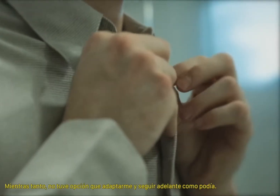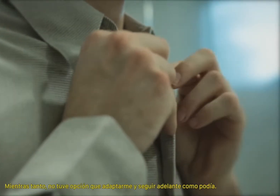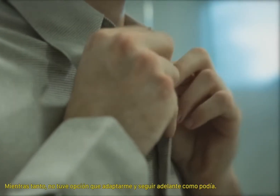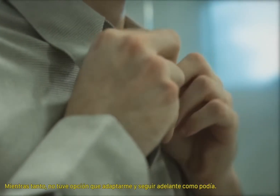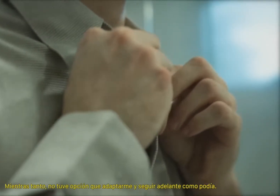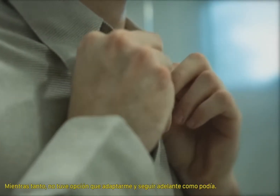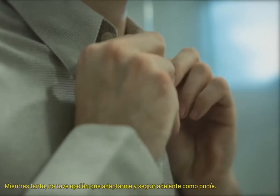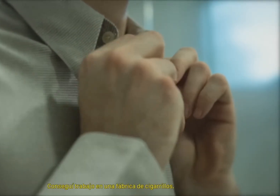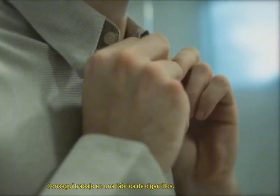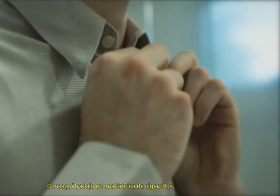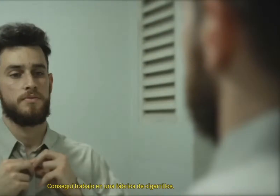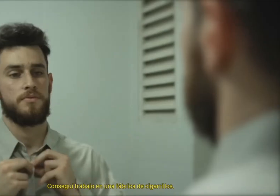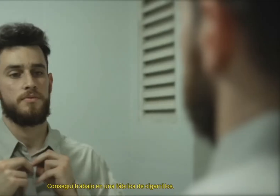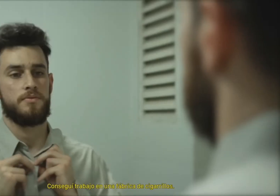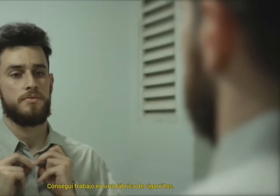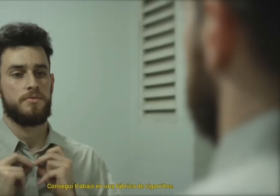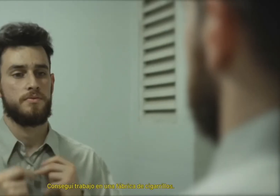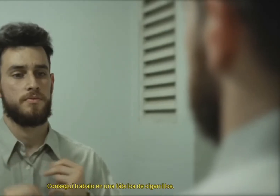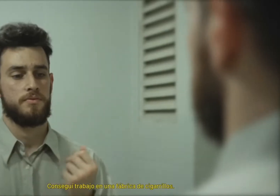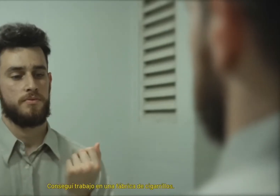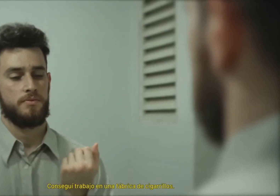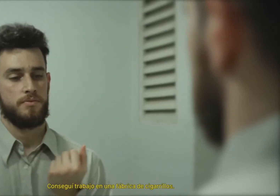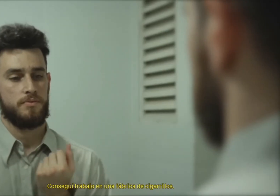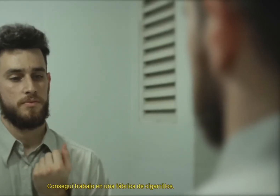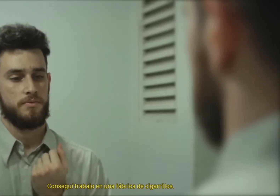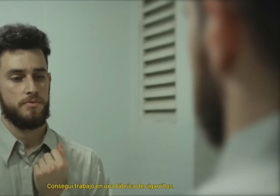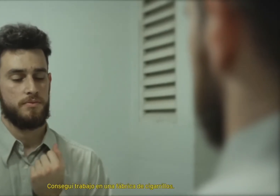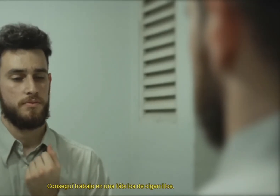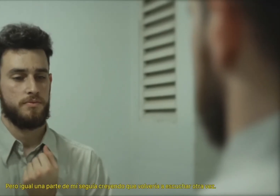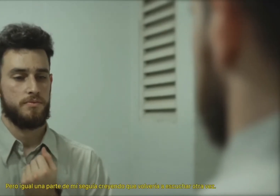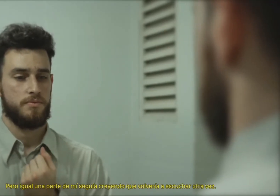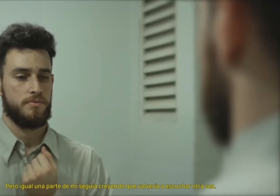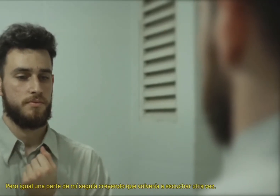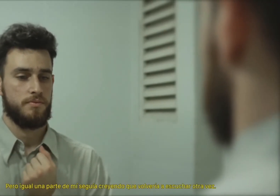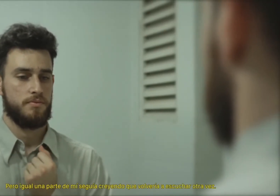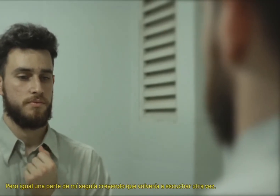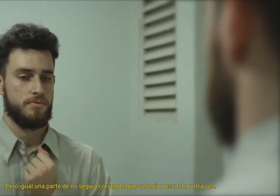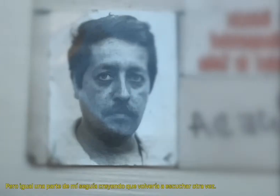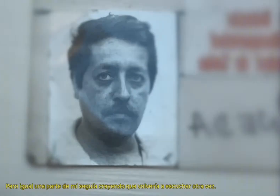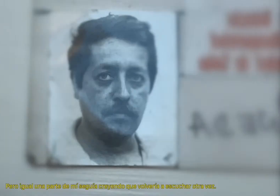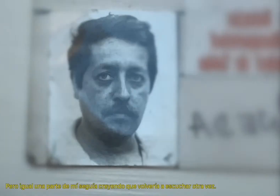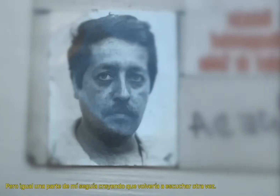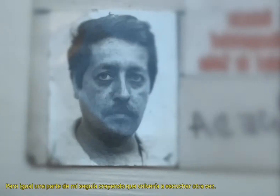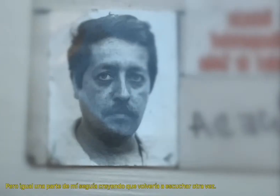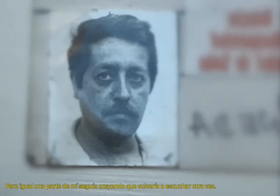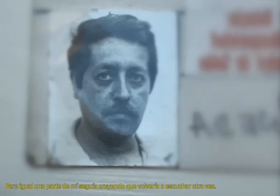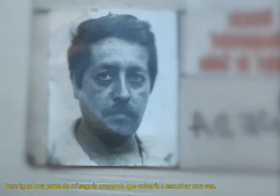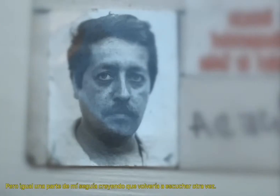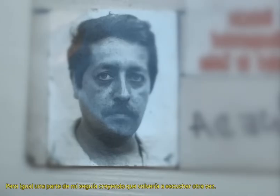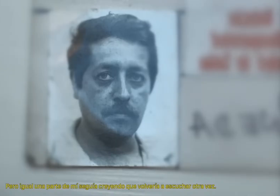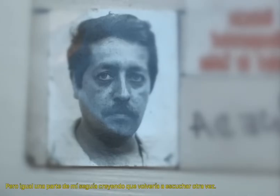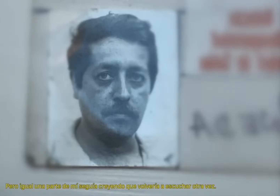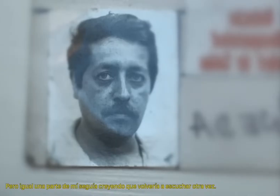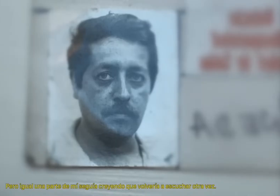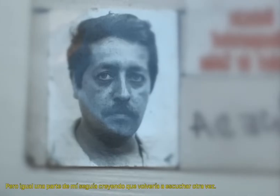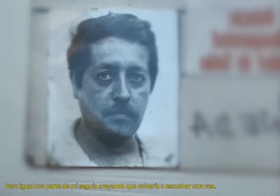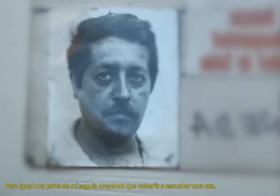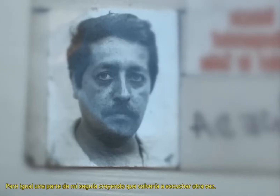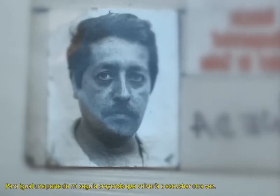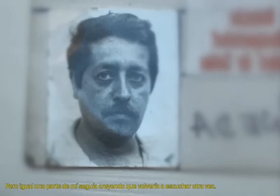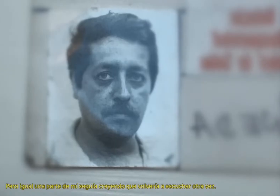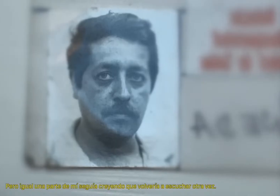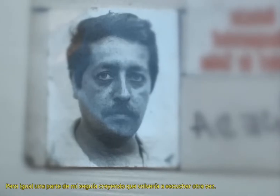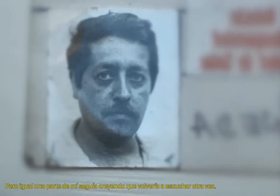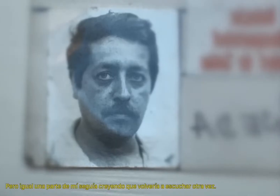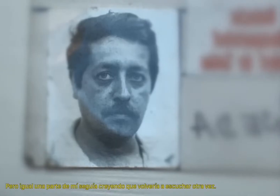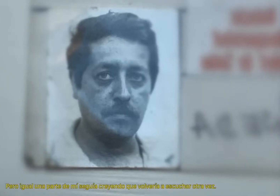como podía. Conseguí trabajo en una fábrica de cigarrillos, pero igual una parte de mí seguía creyendo